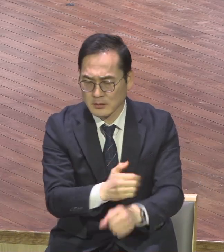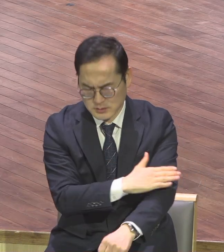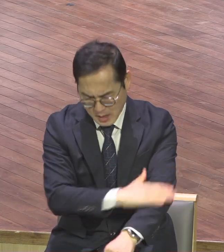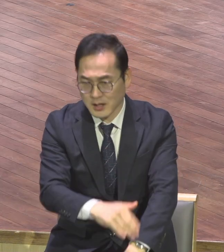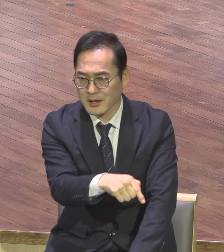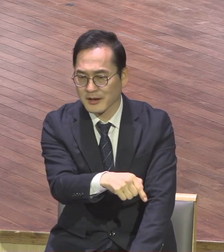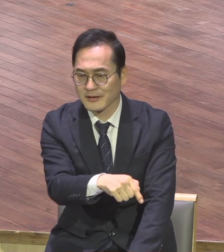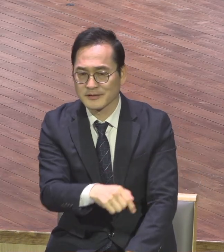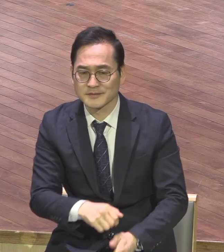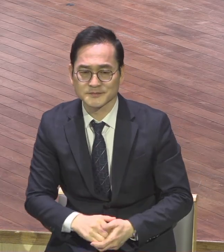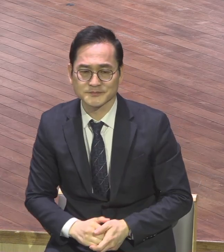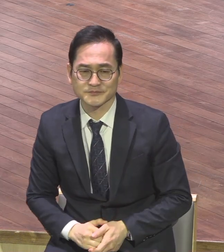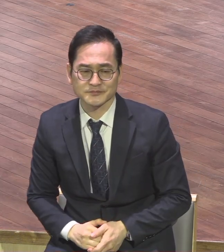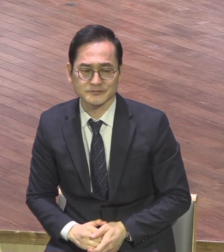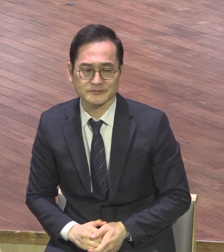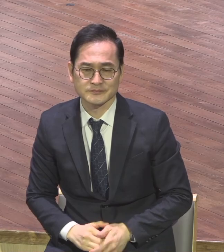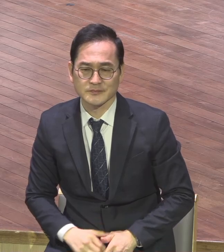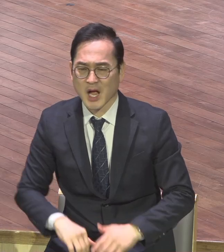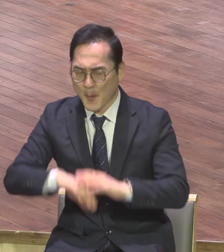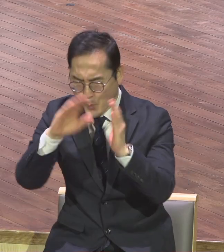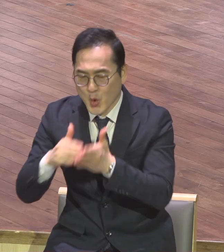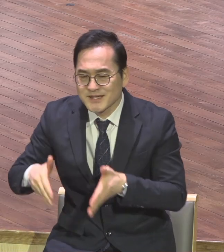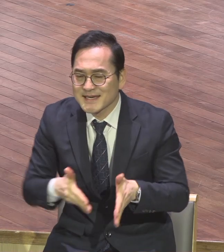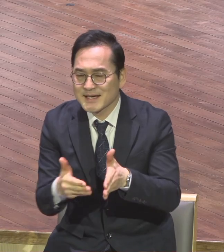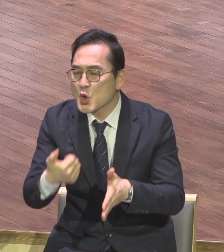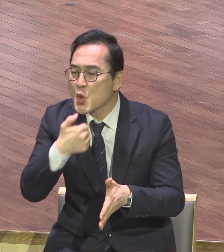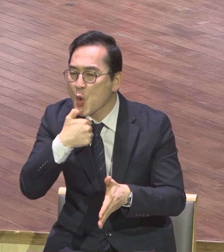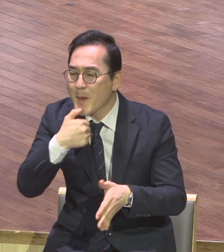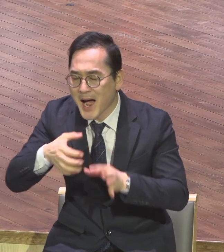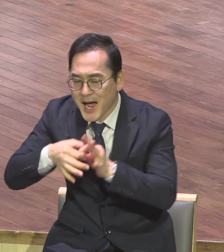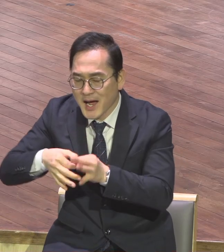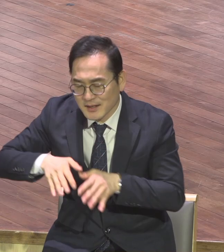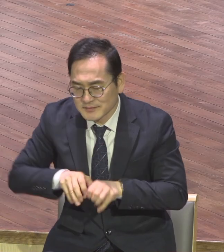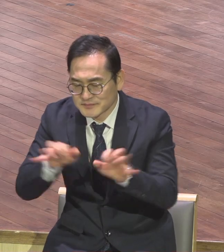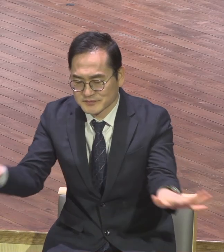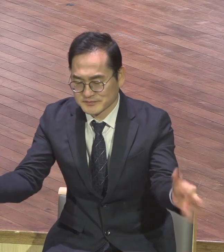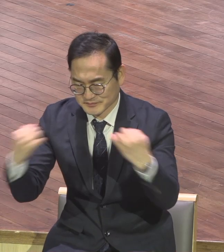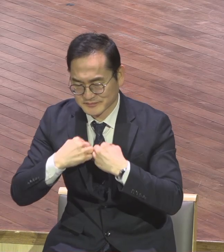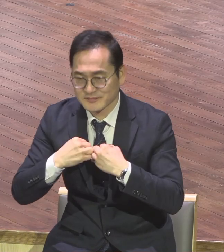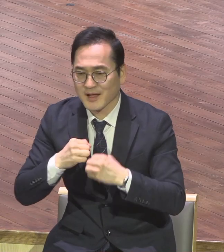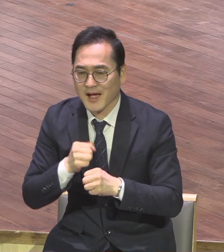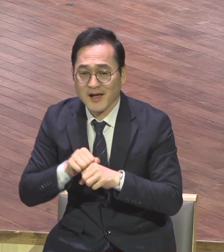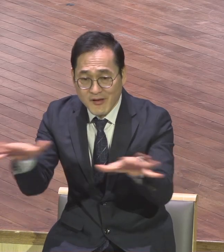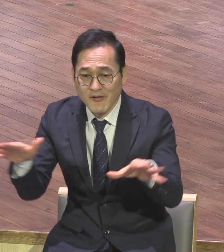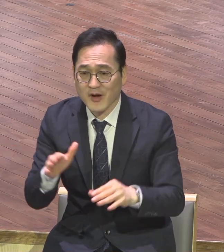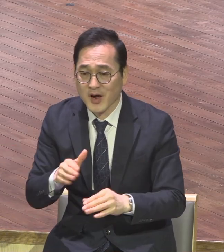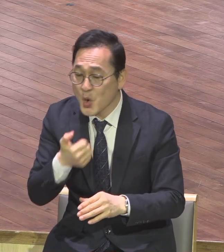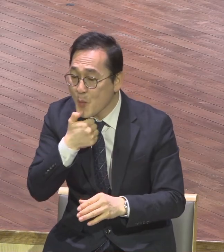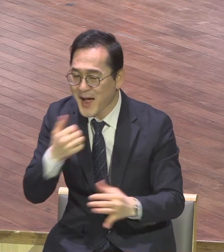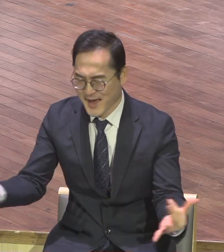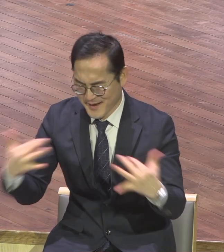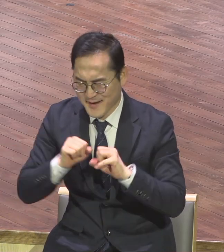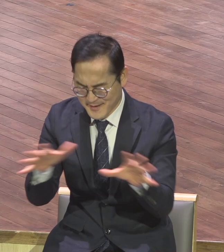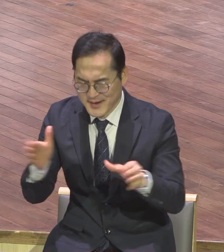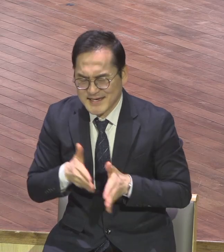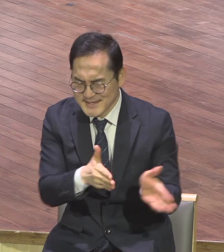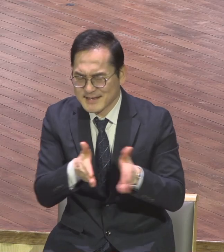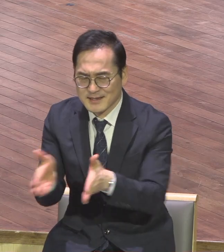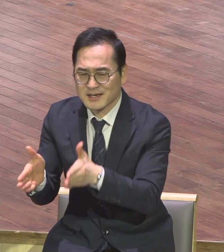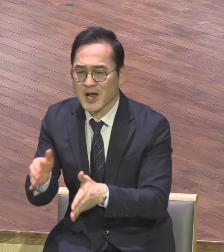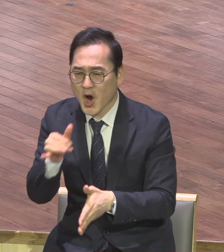그래서 모든 길은 로마로 통한다는 말이 여기서 나온 거예요. 자, 이들이 얼마나 확실하게 도로를